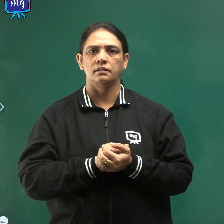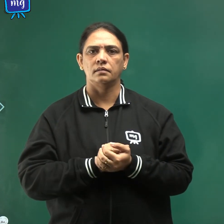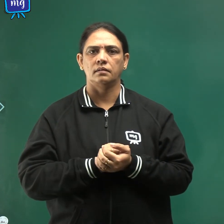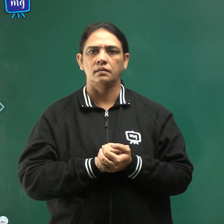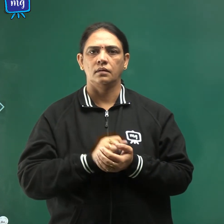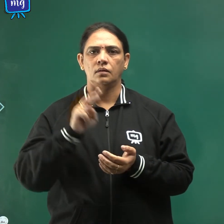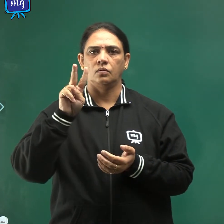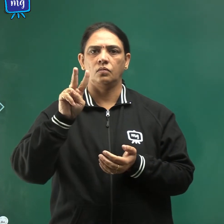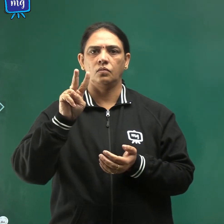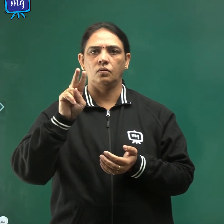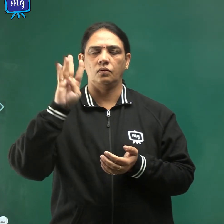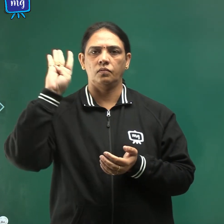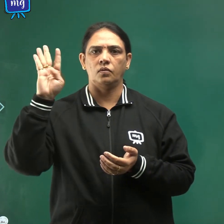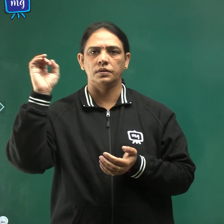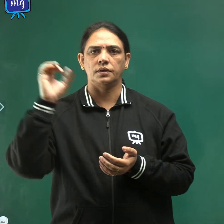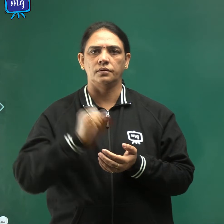240